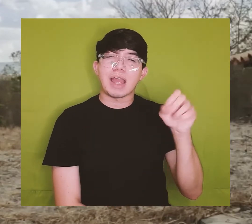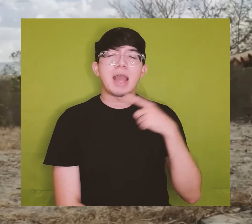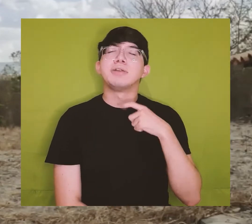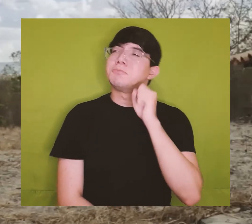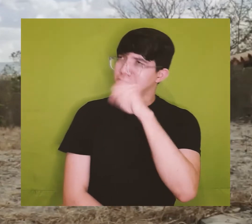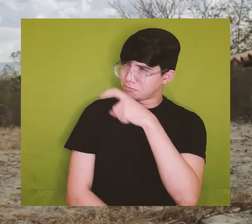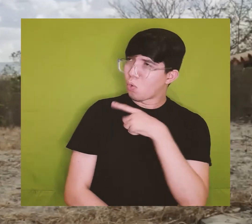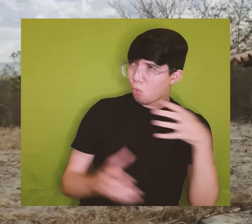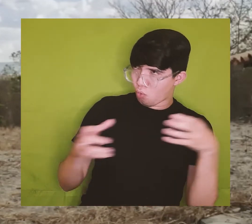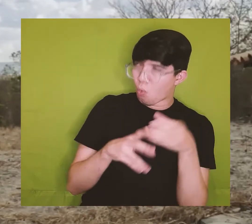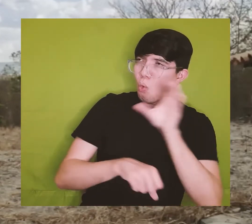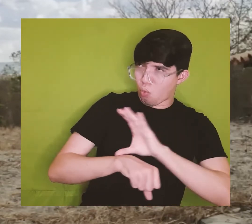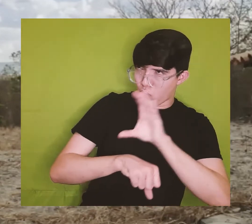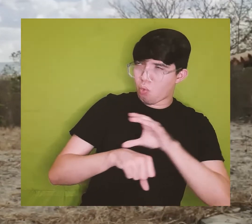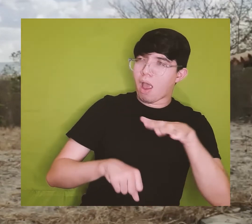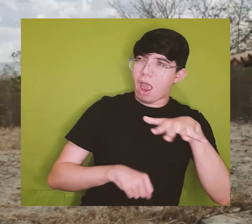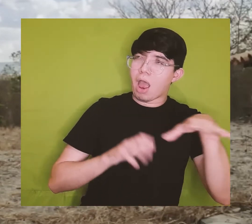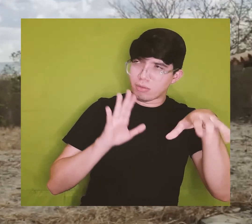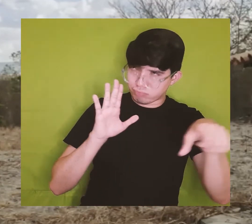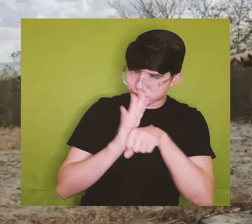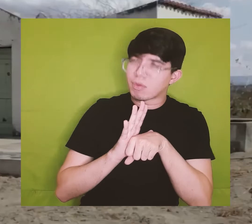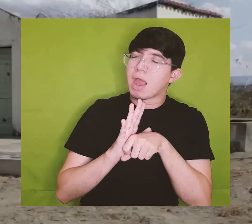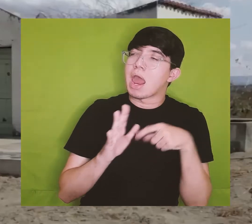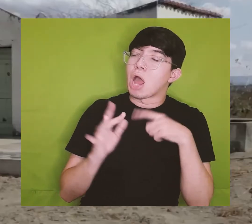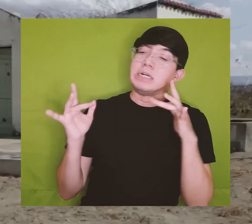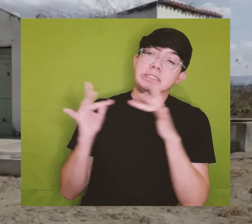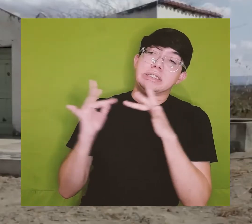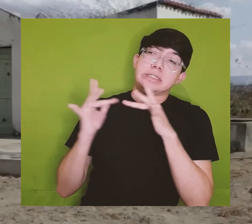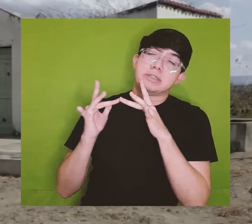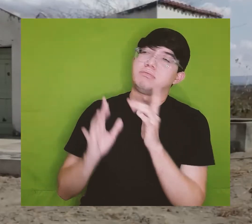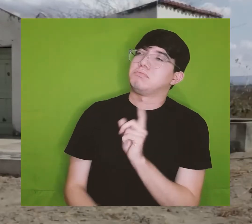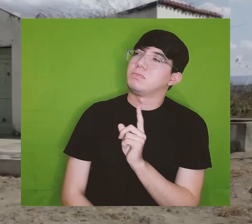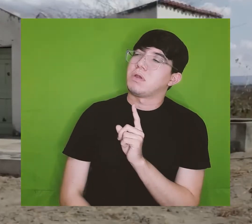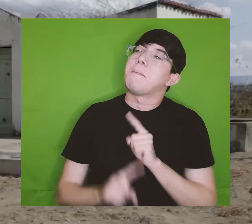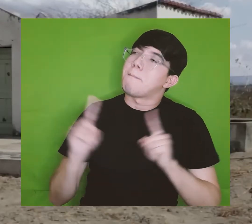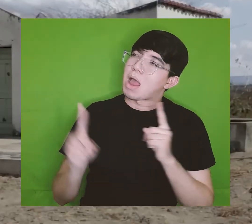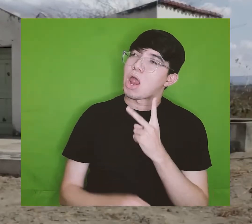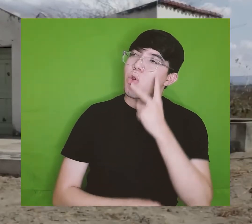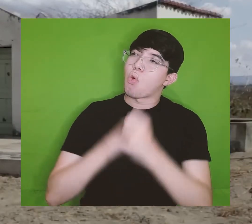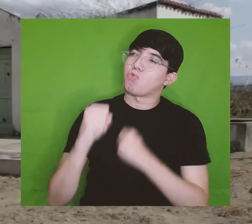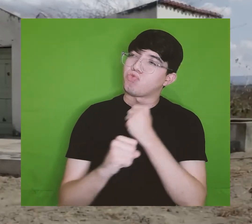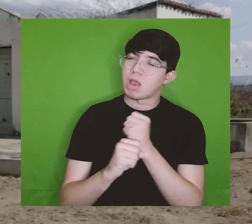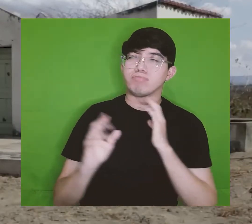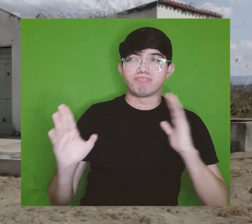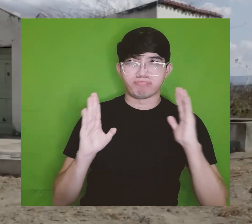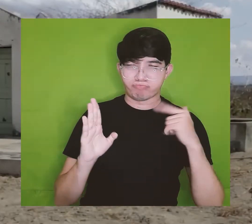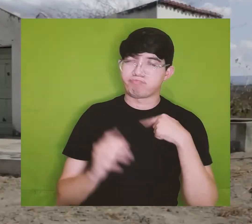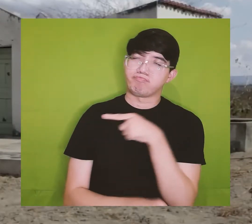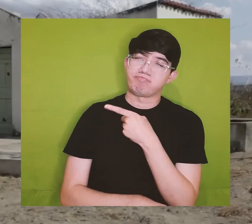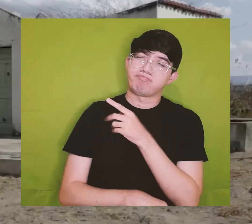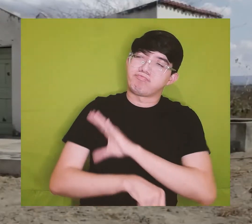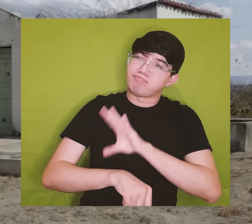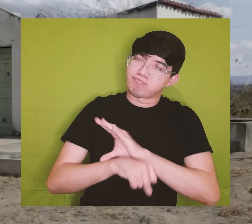realização em audiovisual. A gente não foi tão próximo, mas a gente passou 2 anos, né, convivendo e